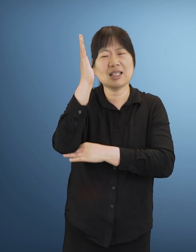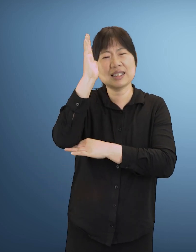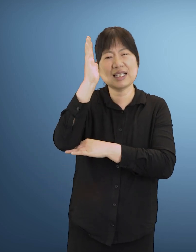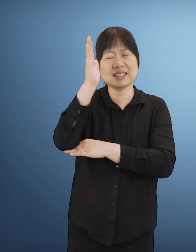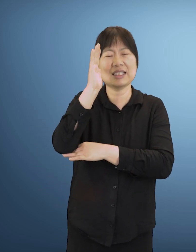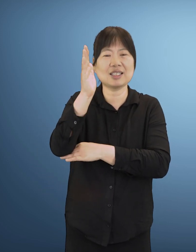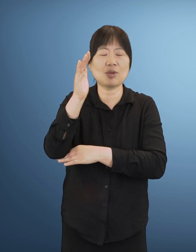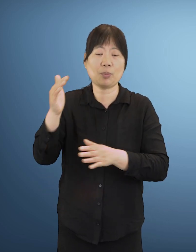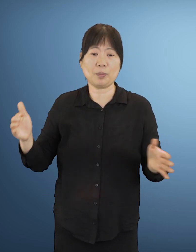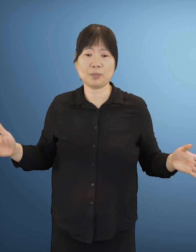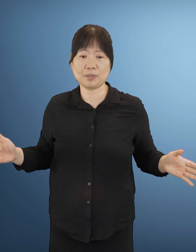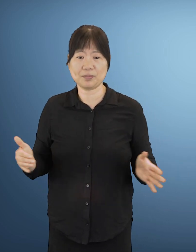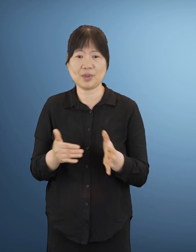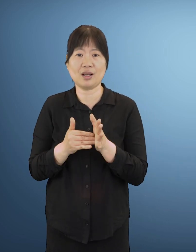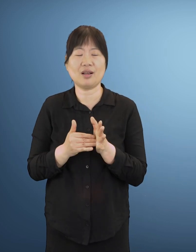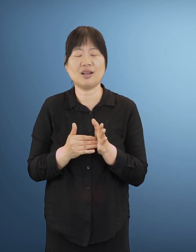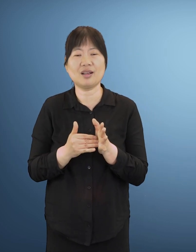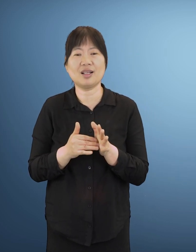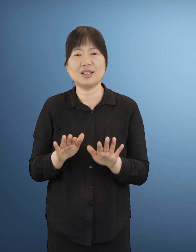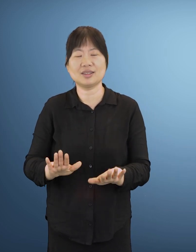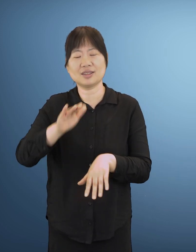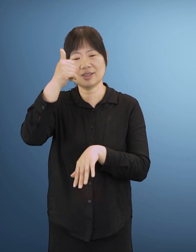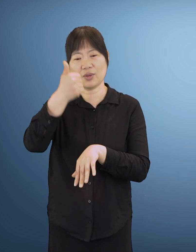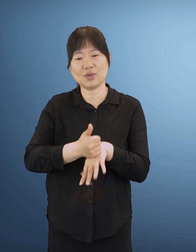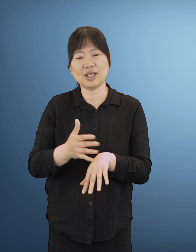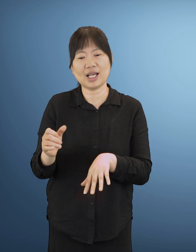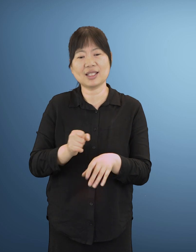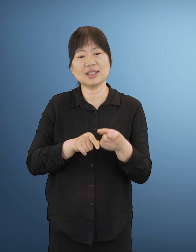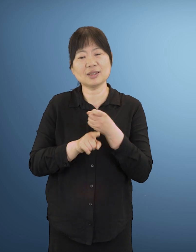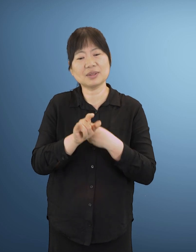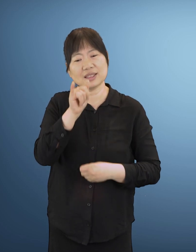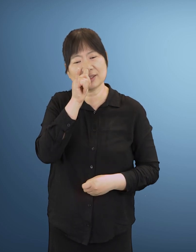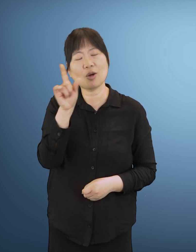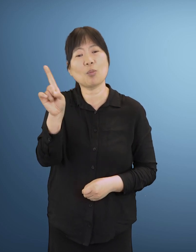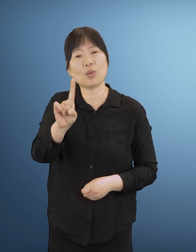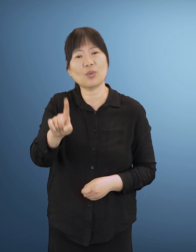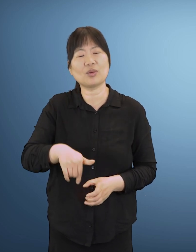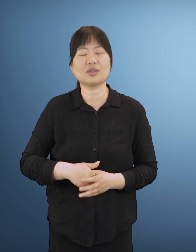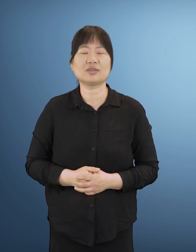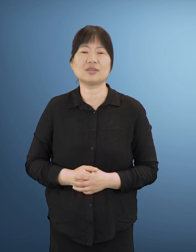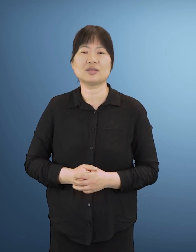이야기로 이야기를 끝맺는 이 결론이 갖는 의미가 뭘까요?